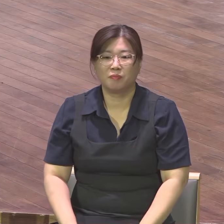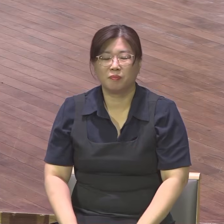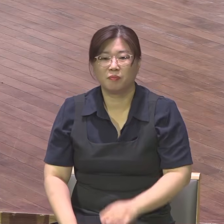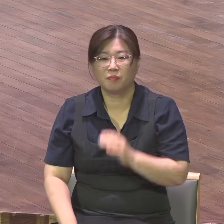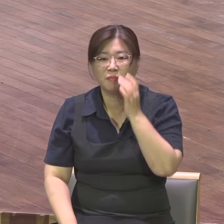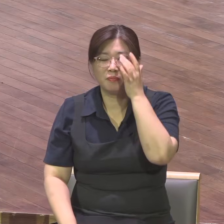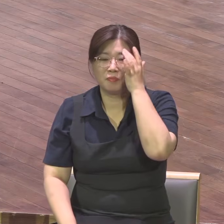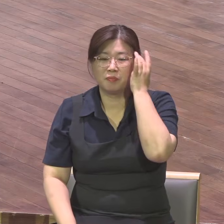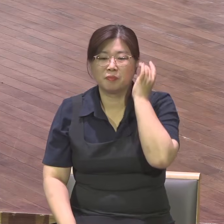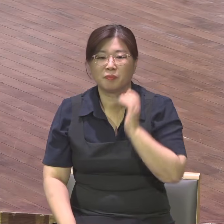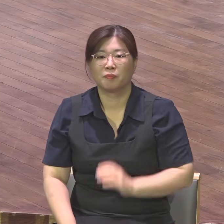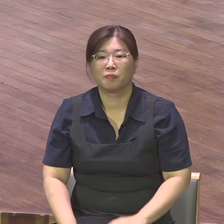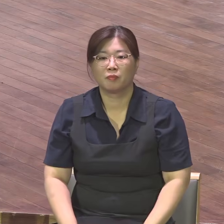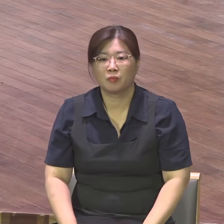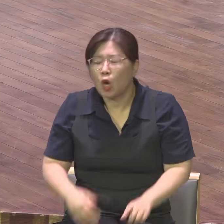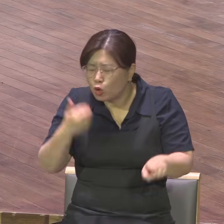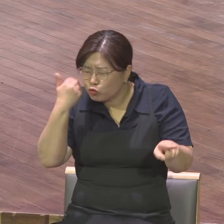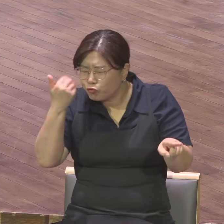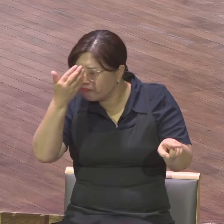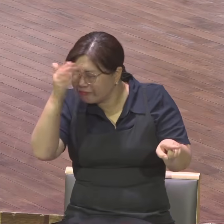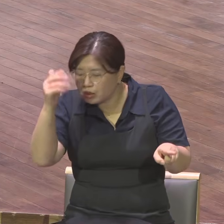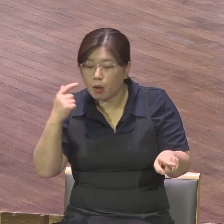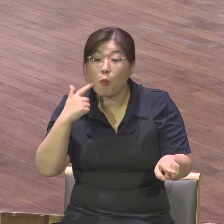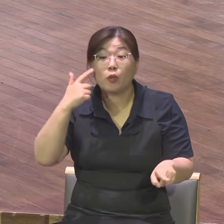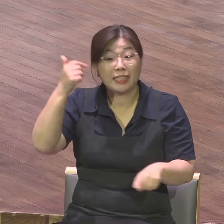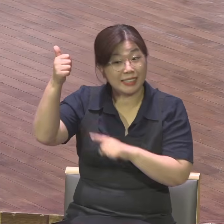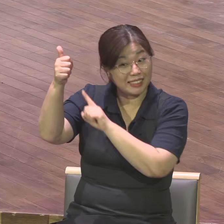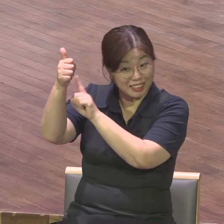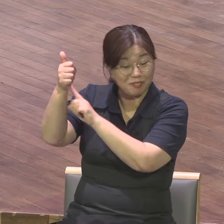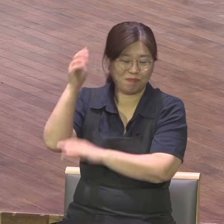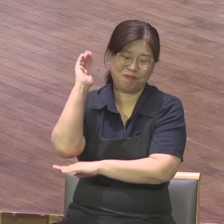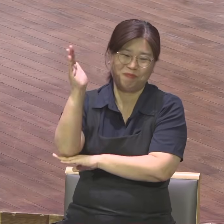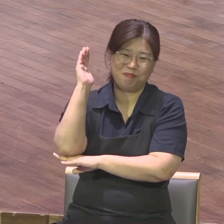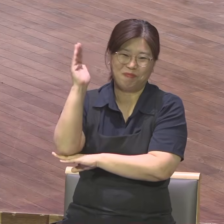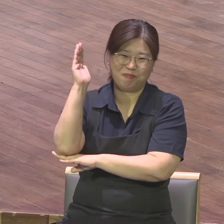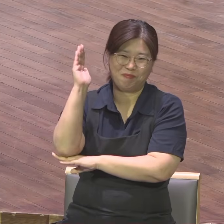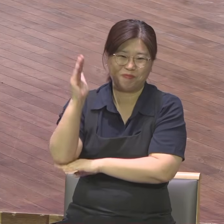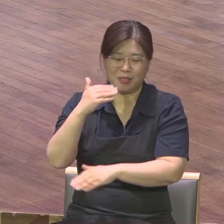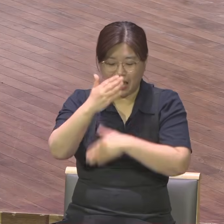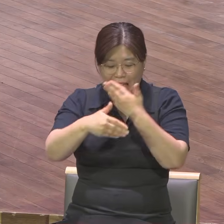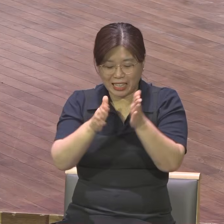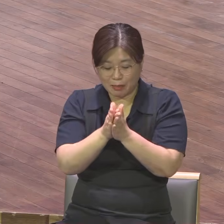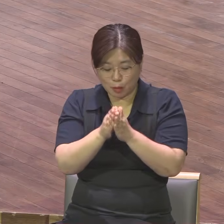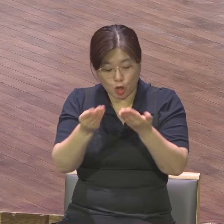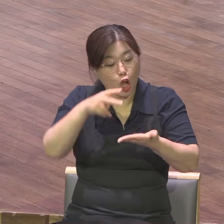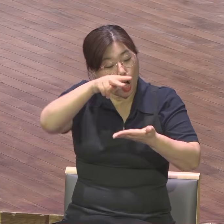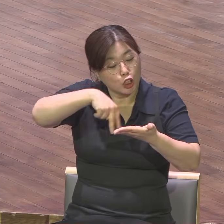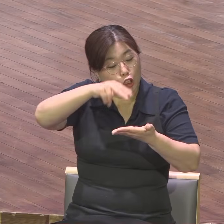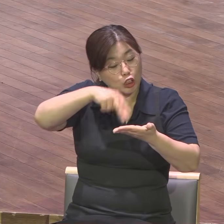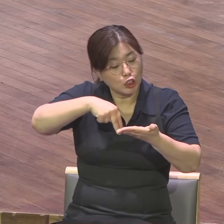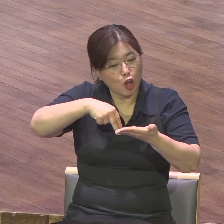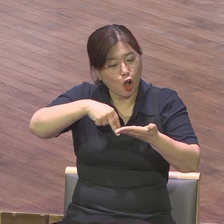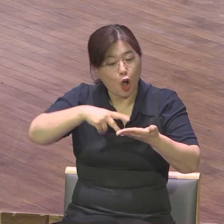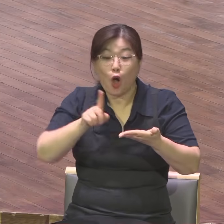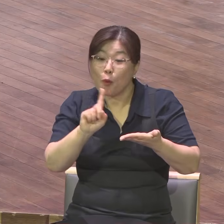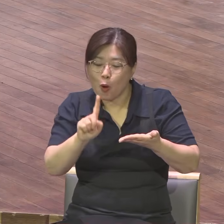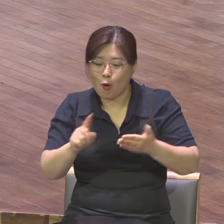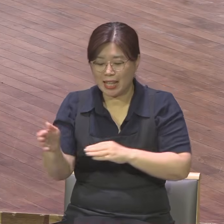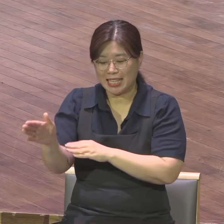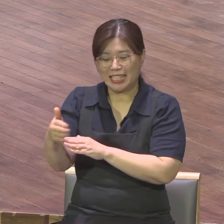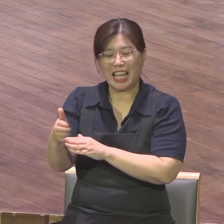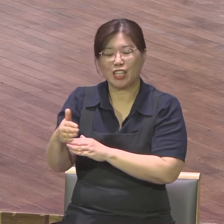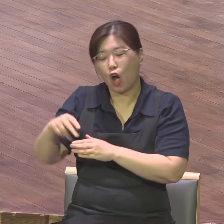어떤 목사님이 성경을 읽는 것을 생선을 먹는 것에 비유했어요. 생선에는 가시가 있는 것이